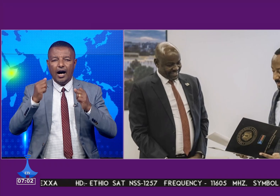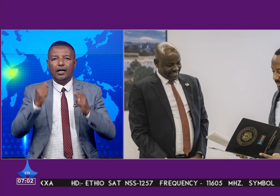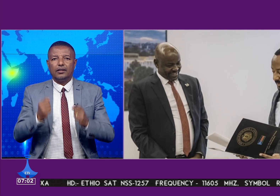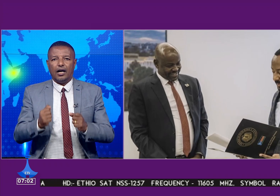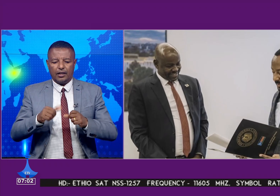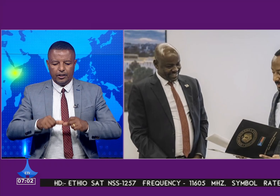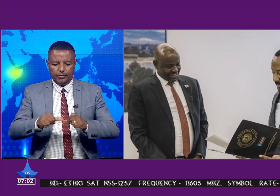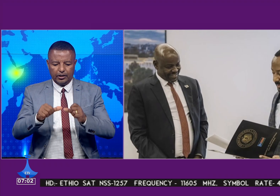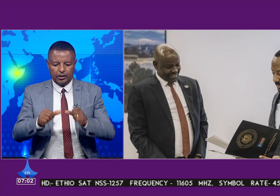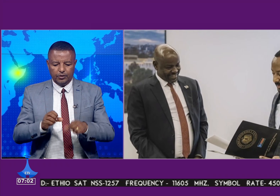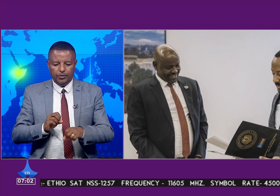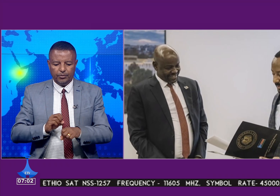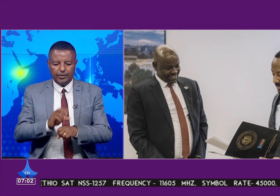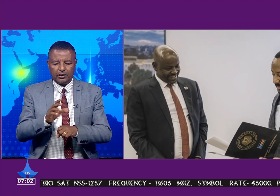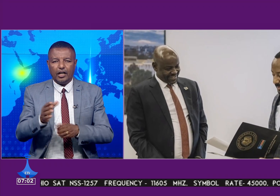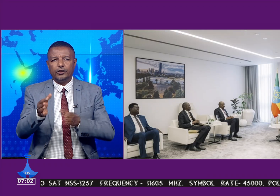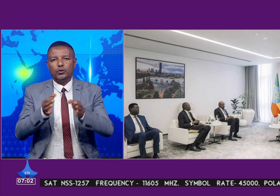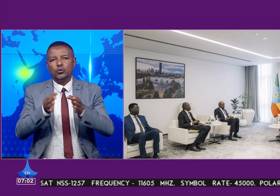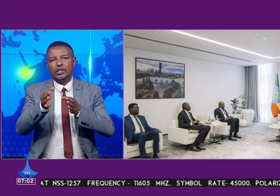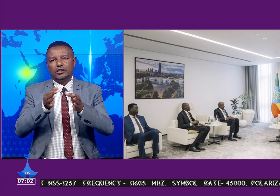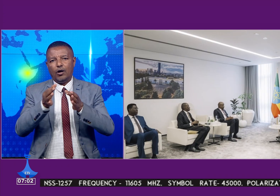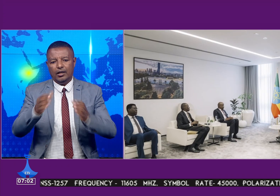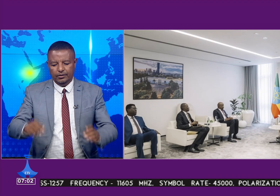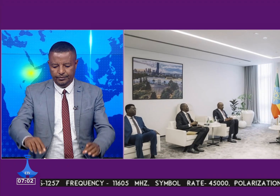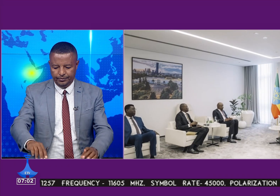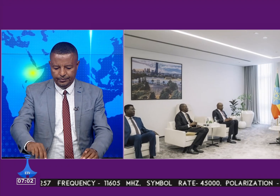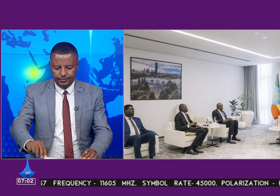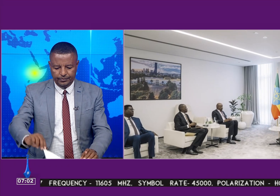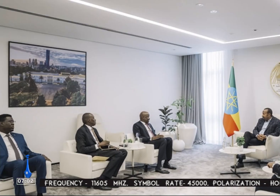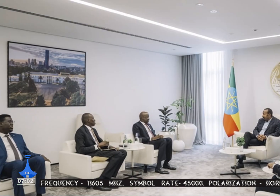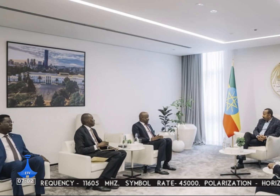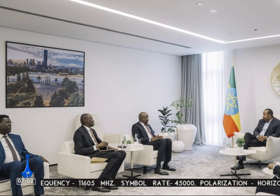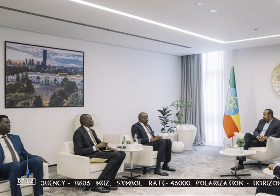ቁርጠኝነት አጠናክራ እንደምትቀጥልም በመልእክታቸው ገልጸዋል።